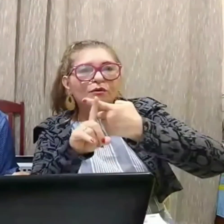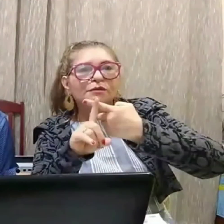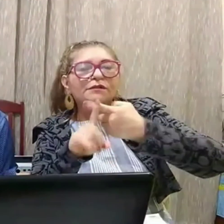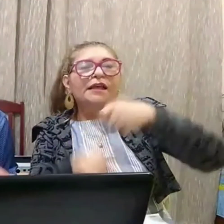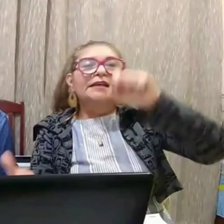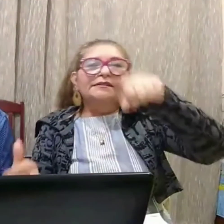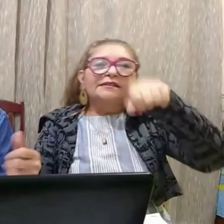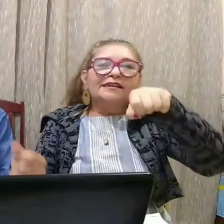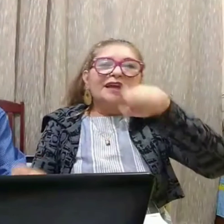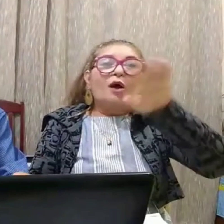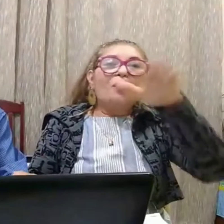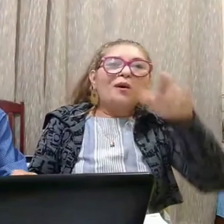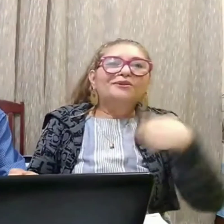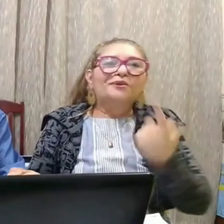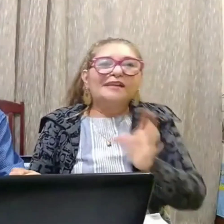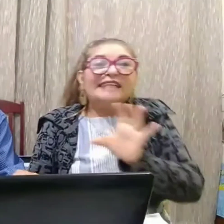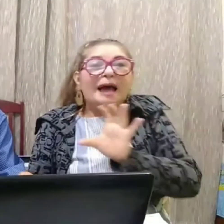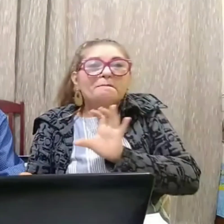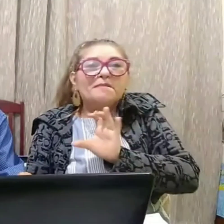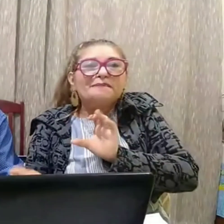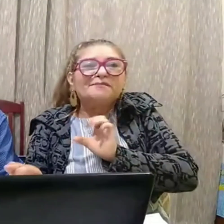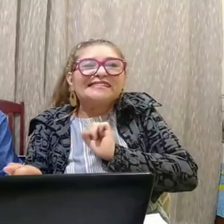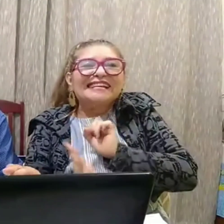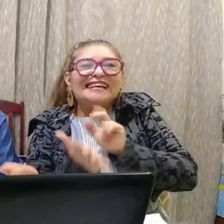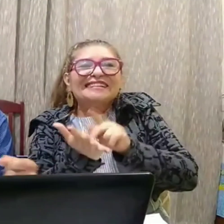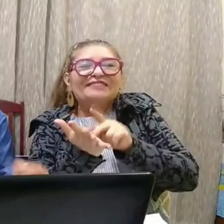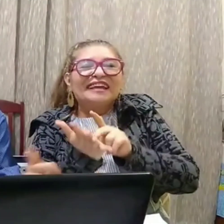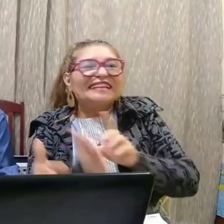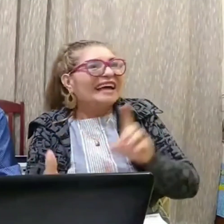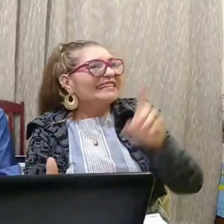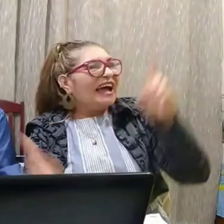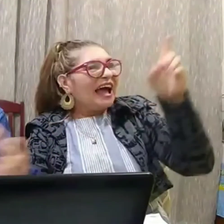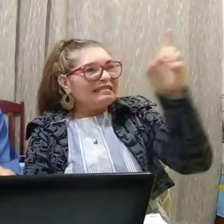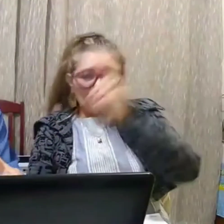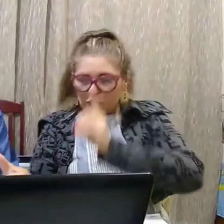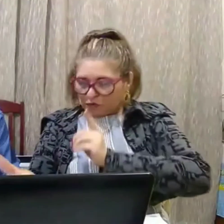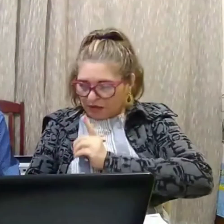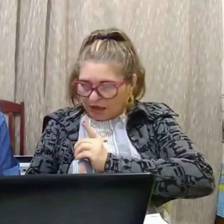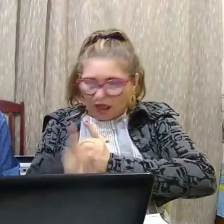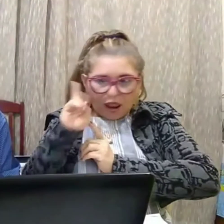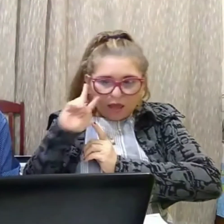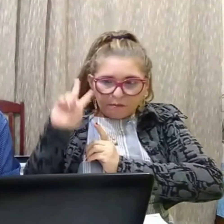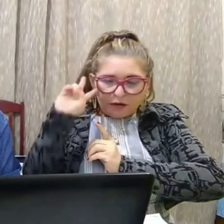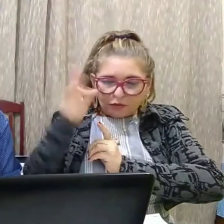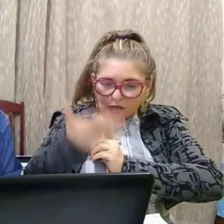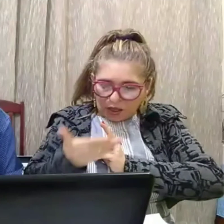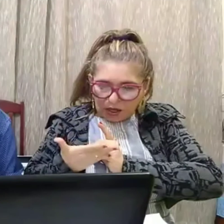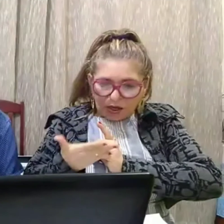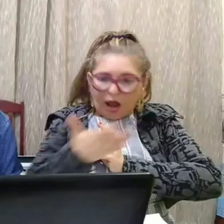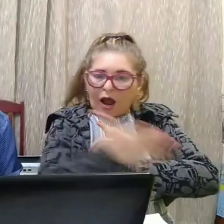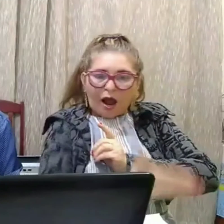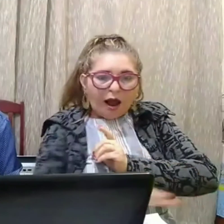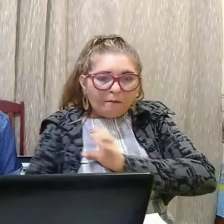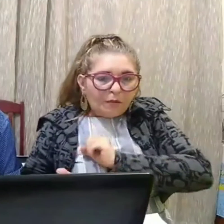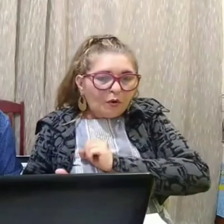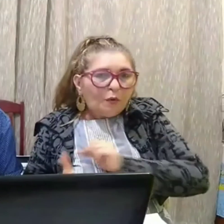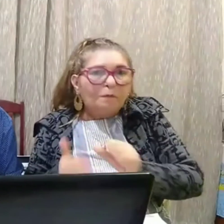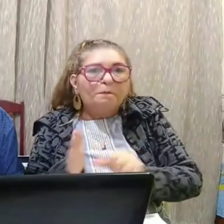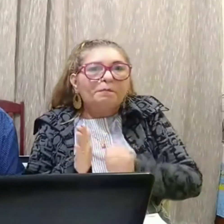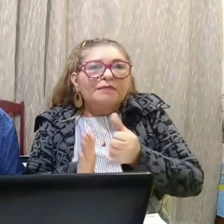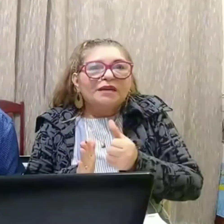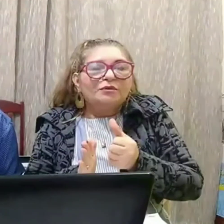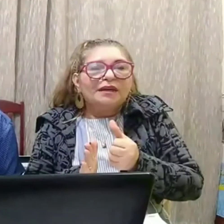quando a gente ama a Deus de todo o coração, lembrando que Ele nos amou né, nos amou primeiro e com todas as